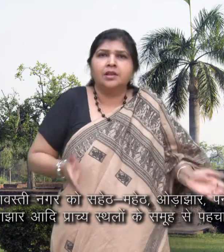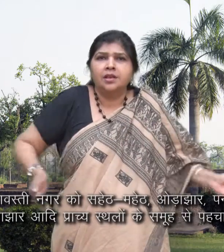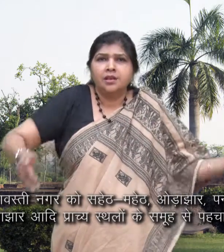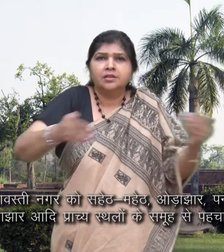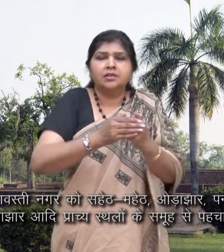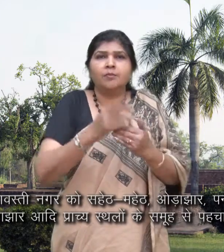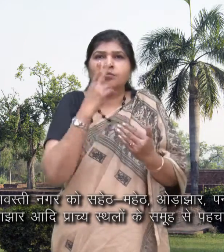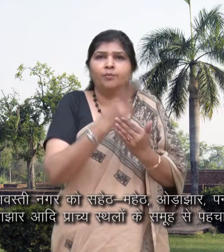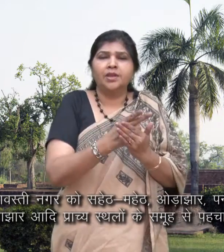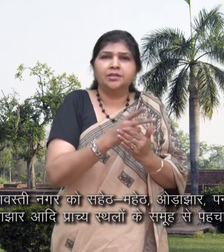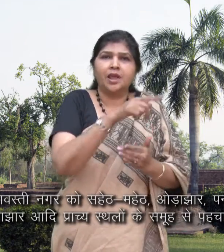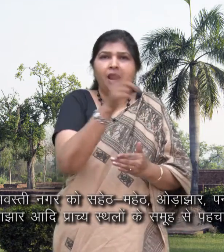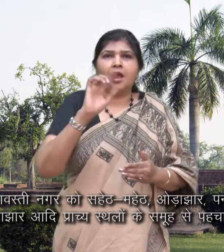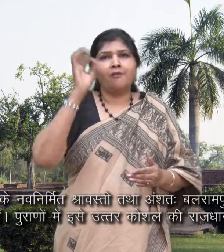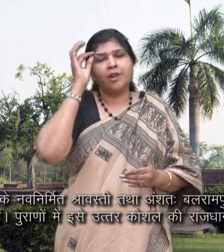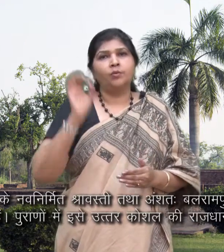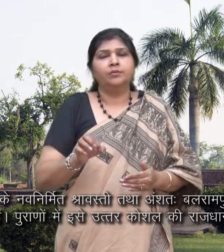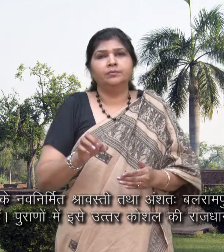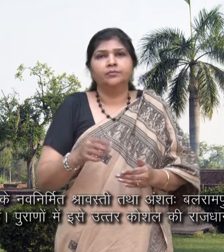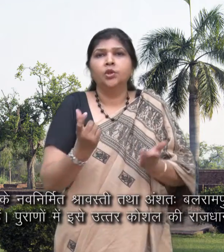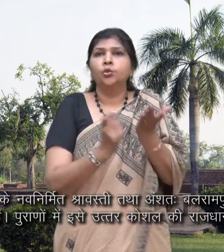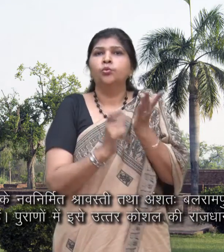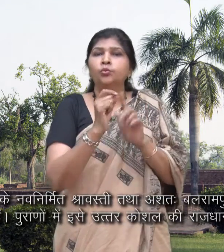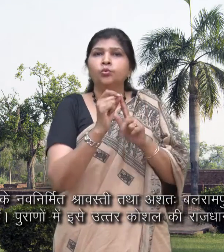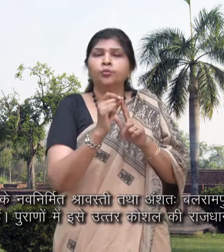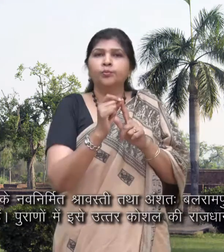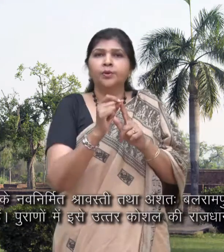है, जो उत्तर प्रदेश के नवनिर्मित श्रावस्ती